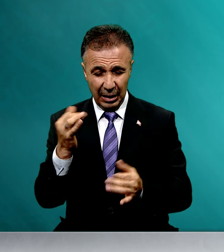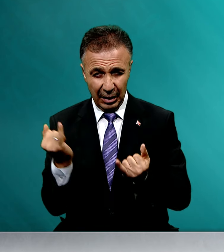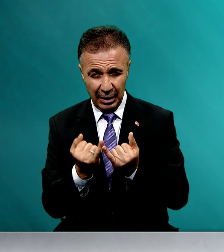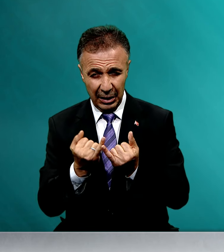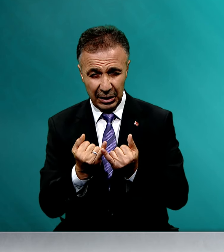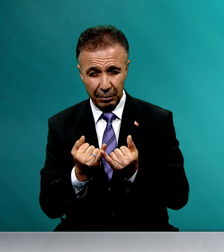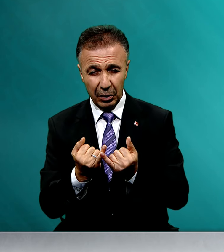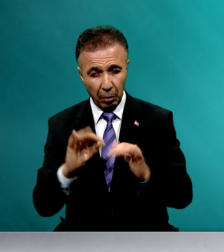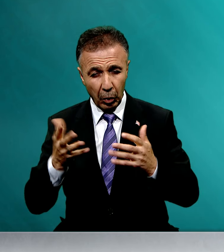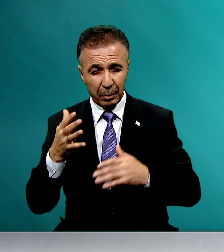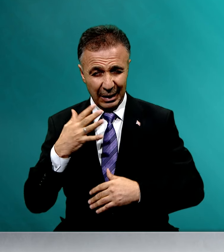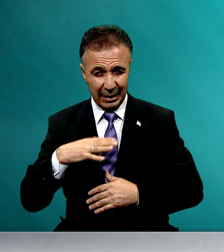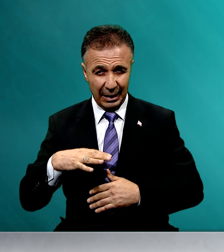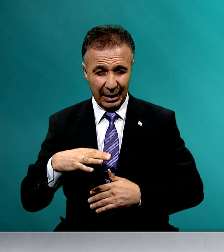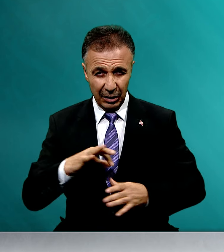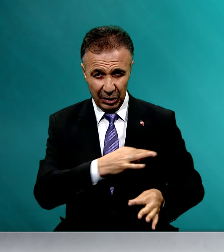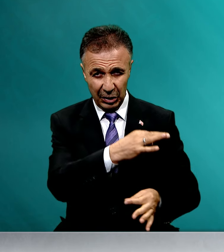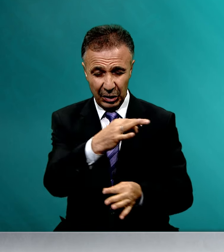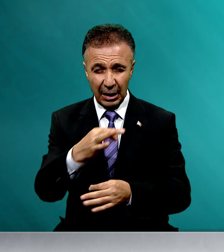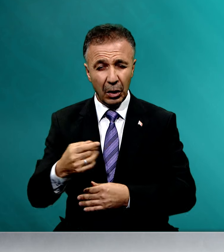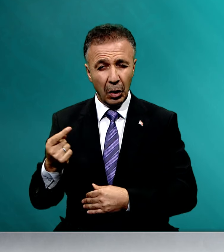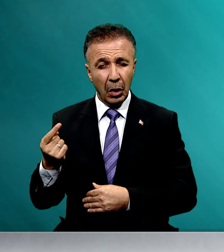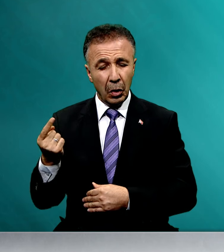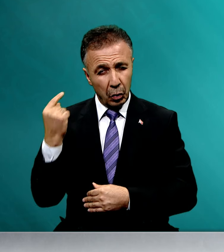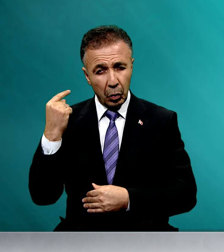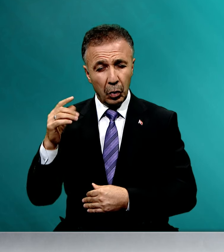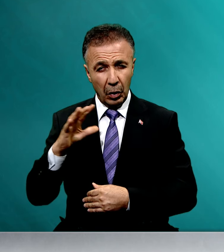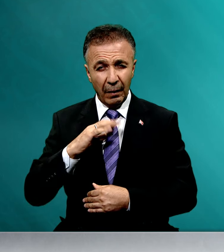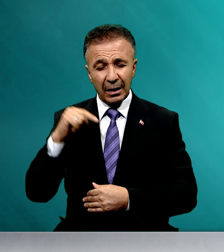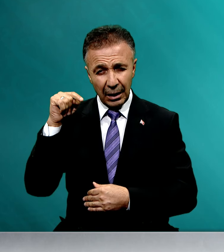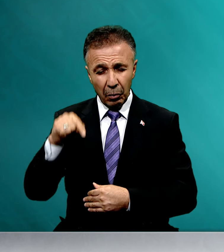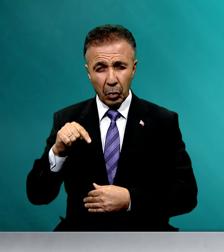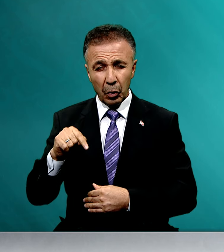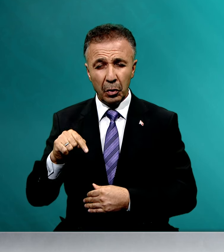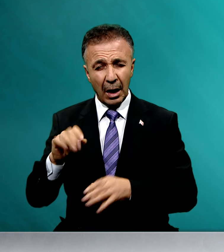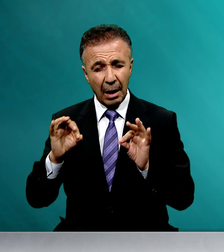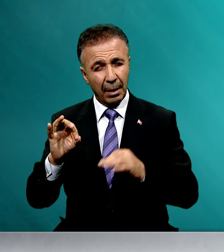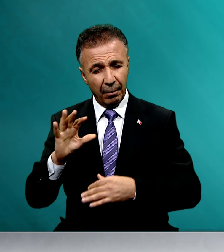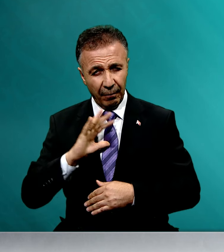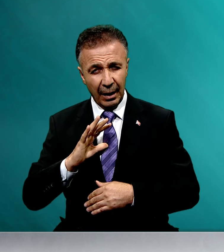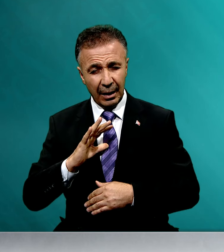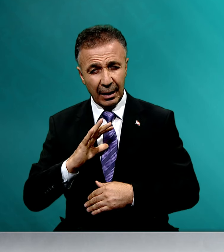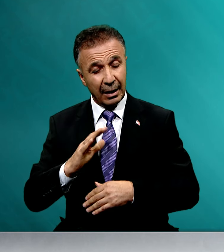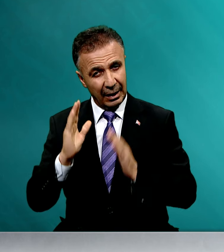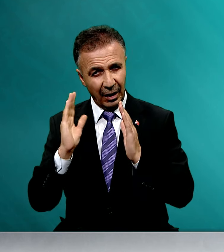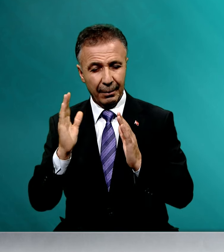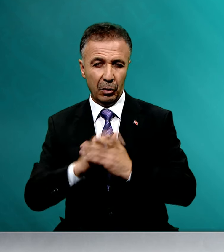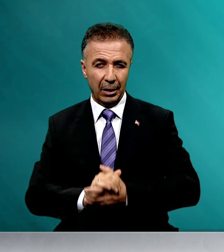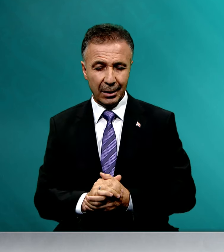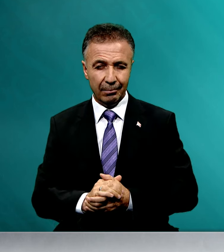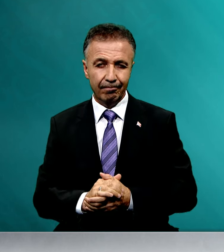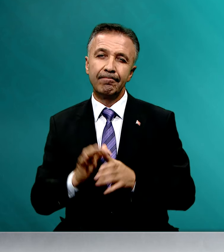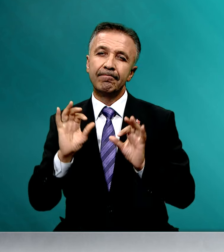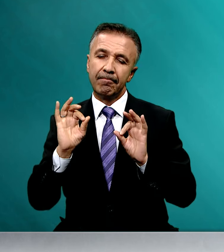isteyenler, dün olduğu gibi bugün de hain emellerinden vazgeçmiş değildir. O